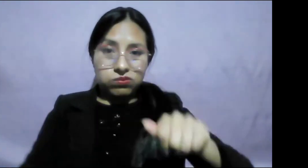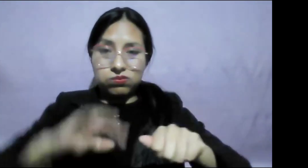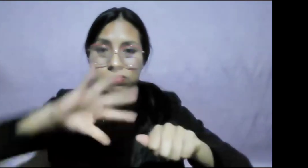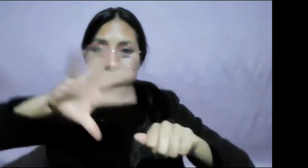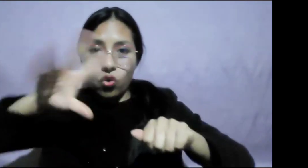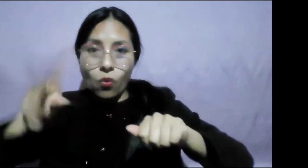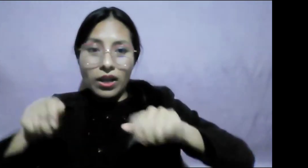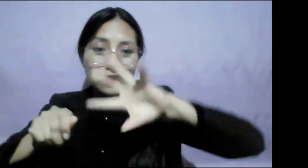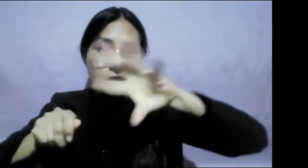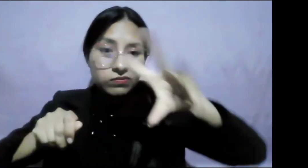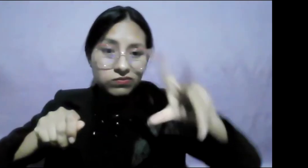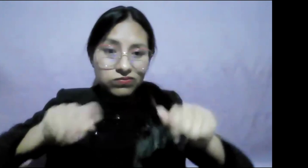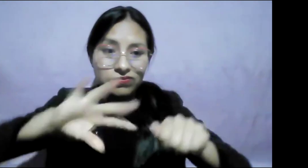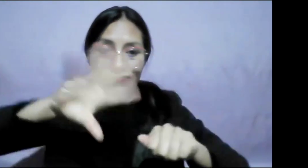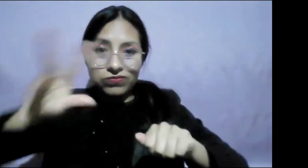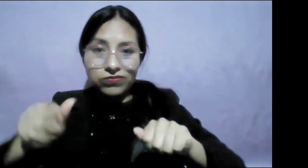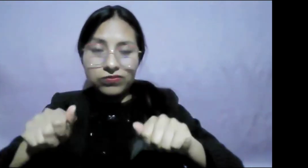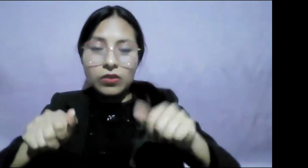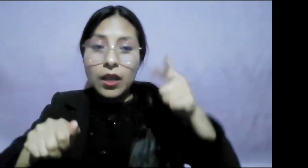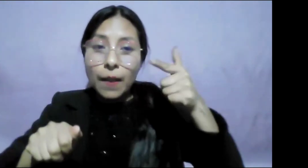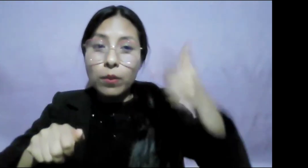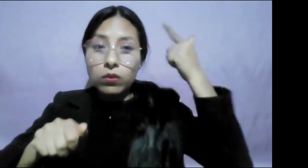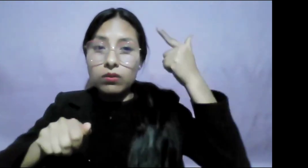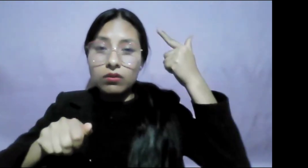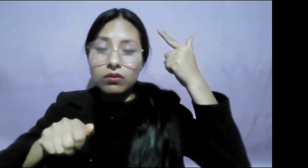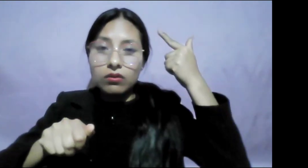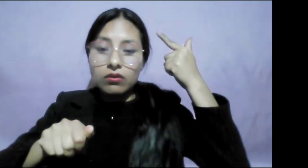talara nos robaron